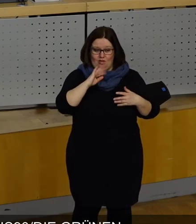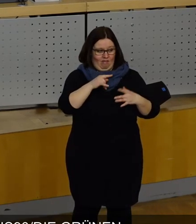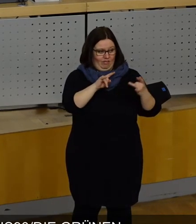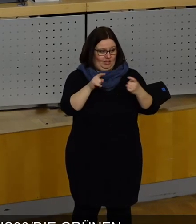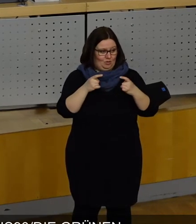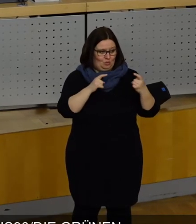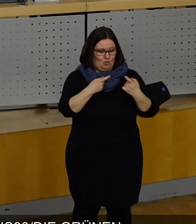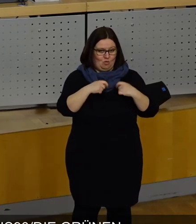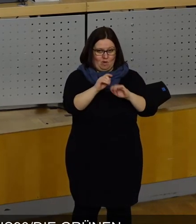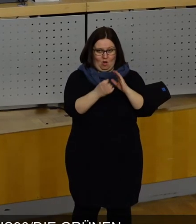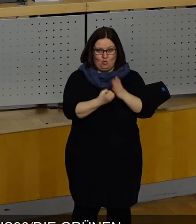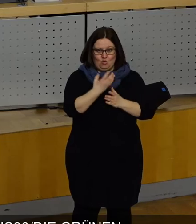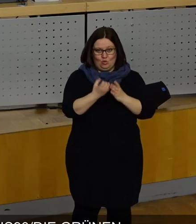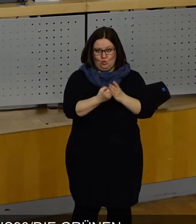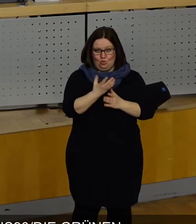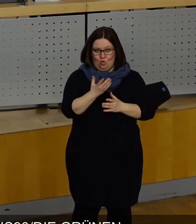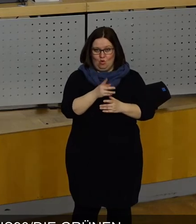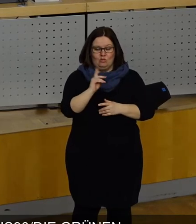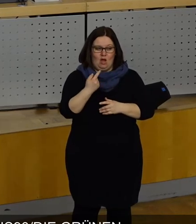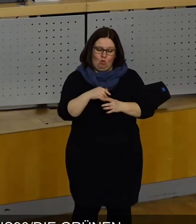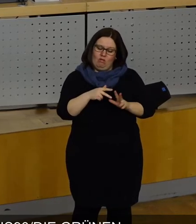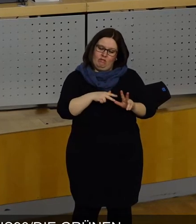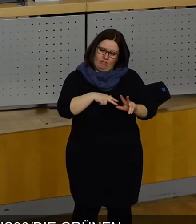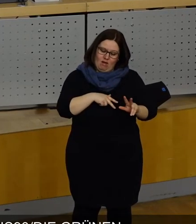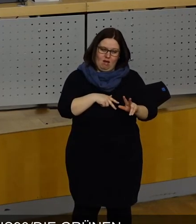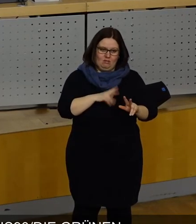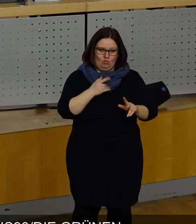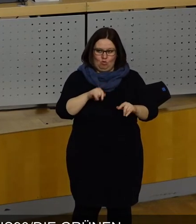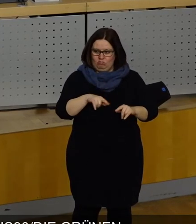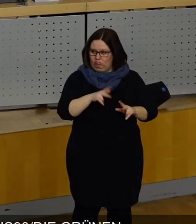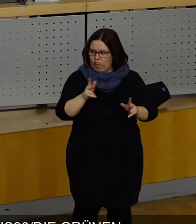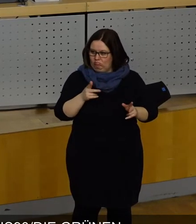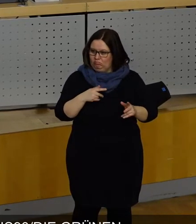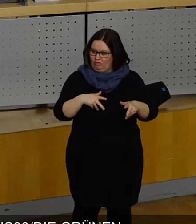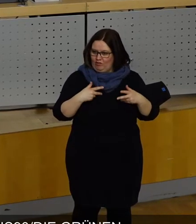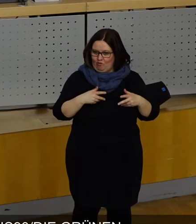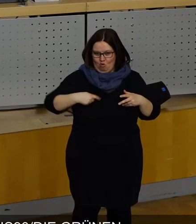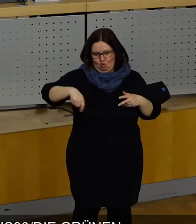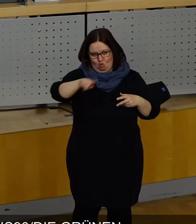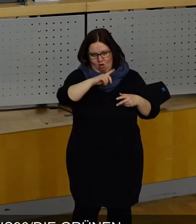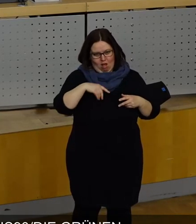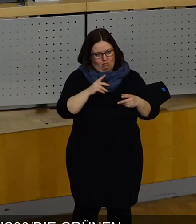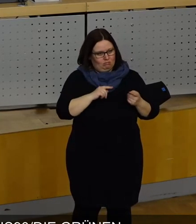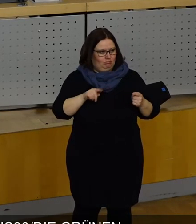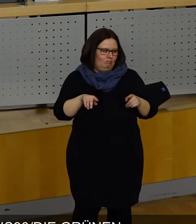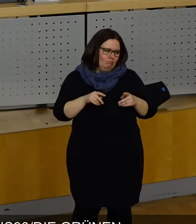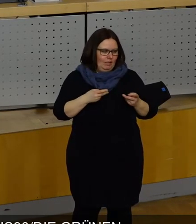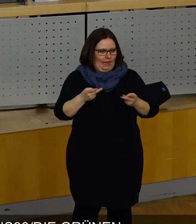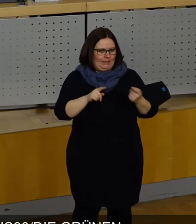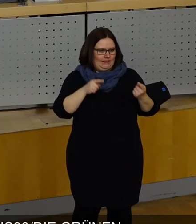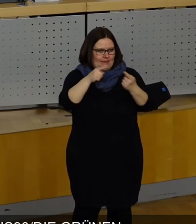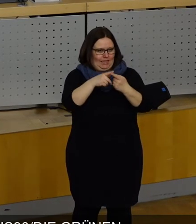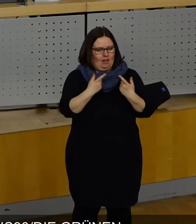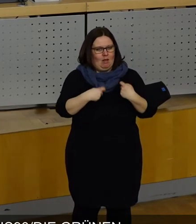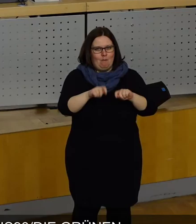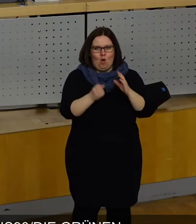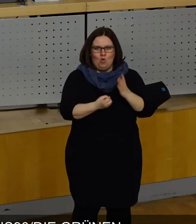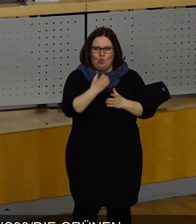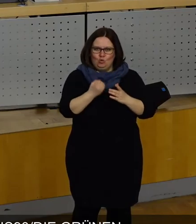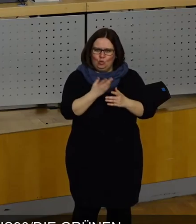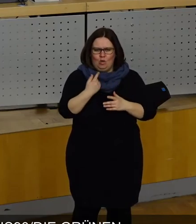zur Baukultur, auch über die Ernsthaftigkeit. Das ist doch sehr erfreulich. Baukultur ist ein großes Thema in Dresden, es